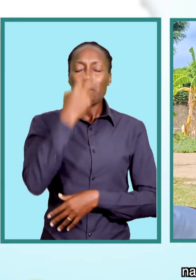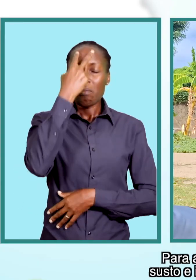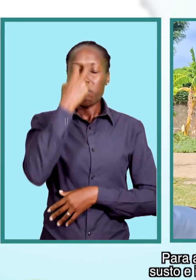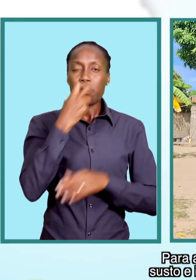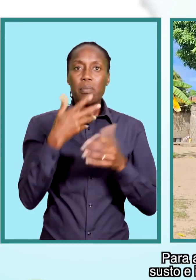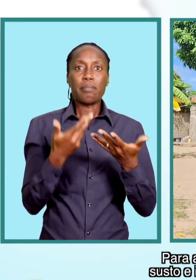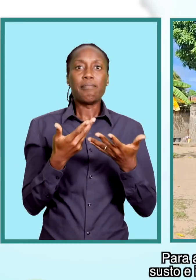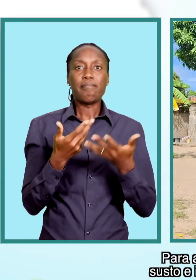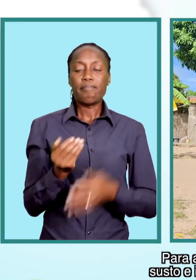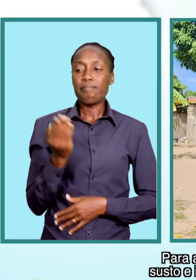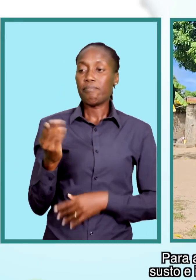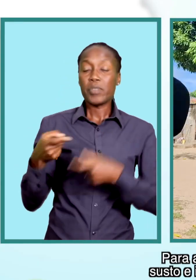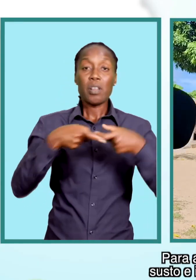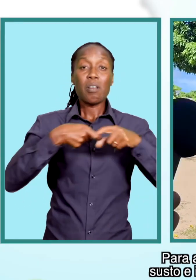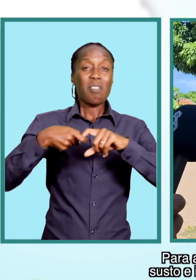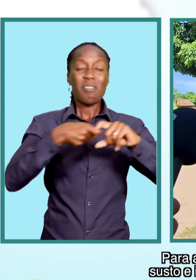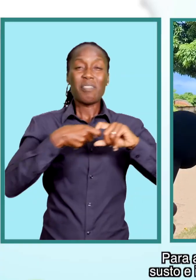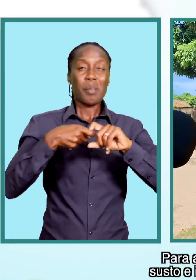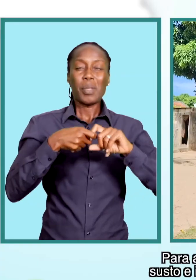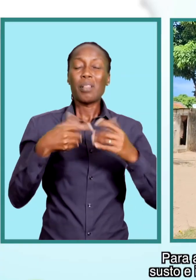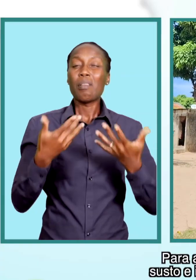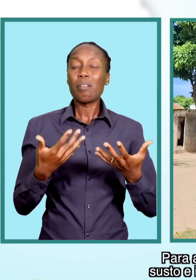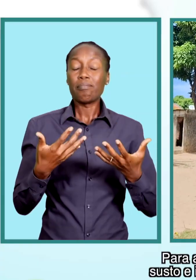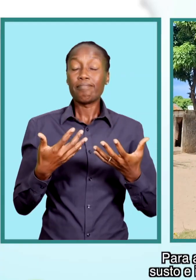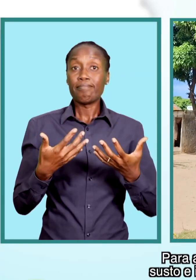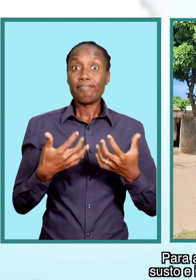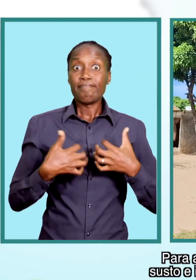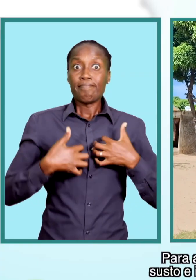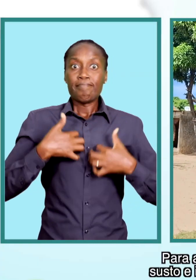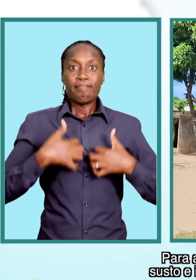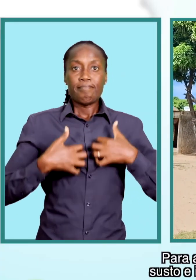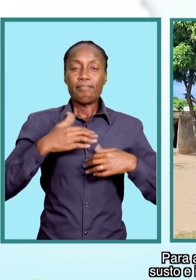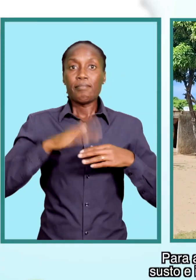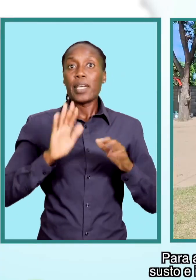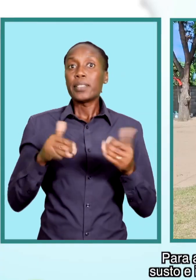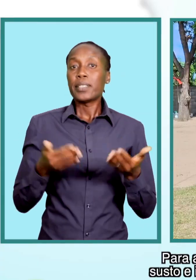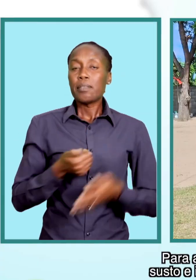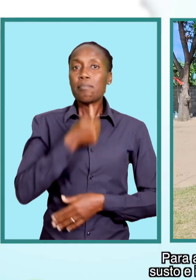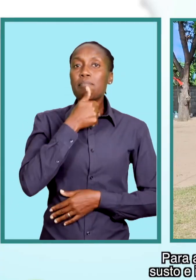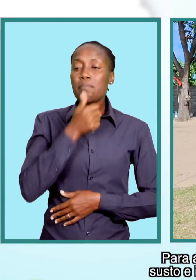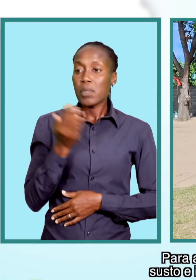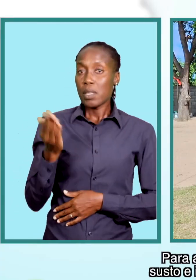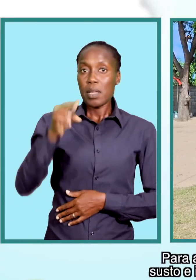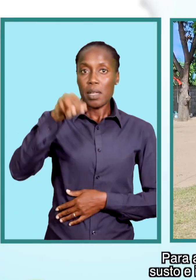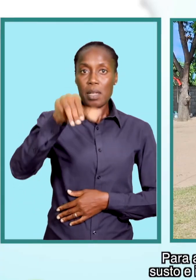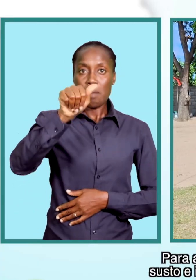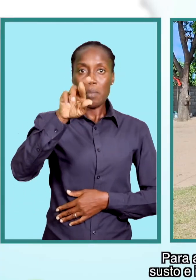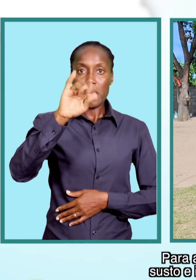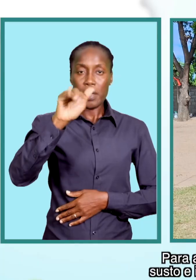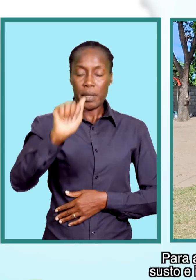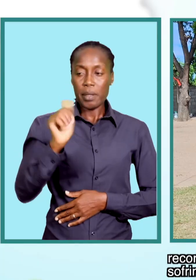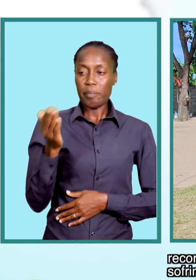a fechar. Para a família, o momento foi de grande susto e incerteza. A tia, Maria